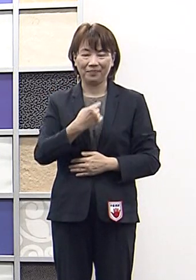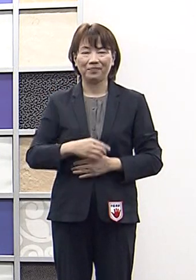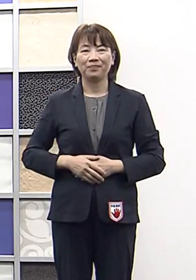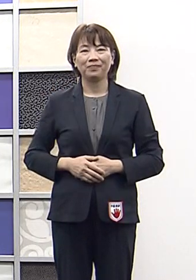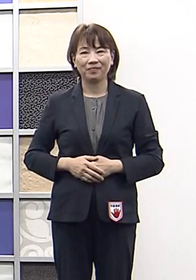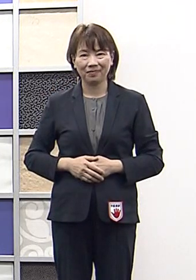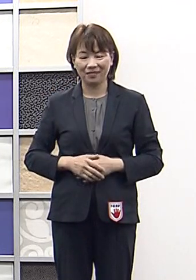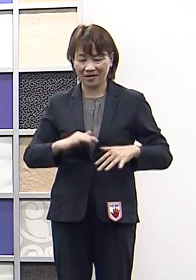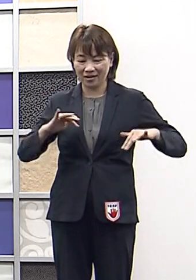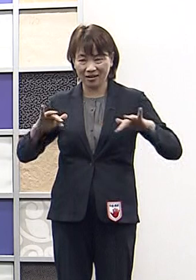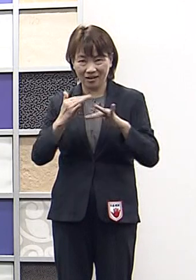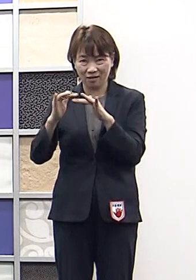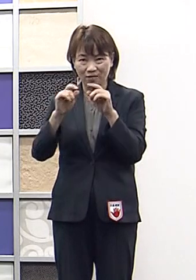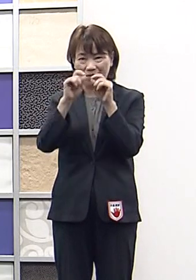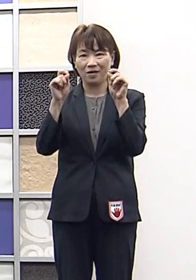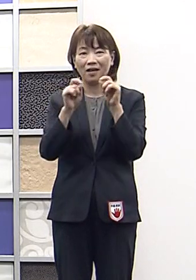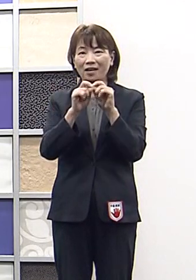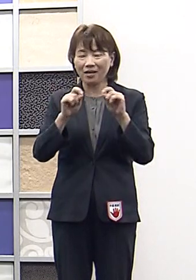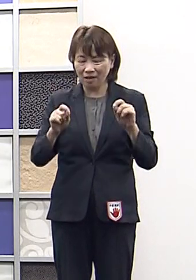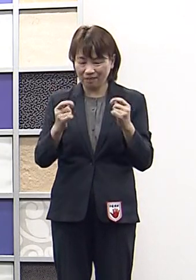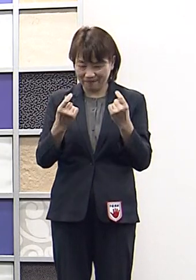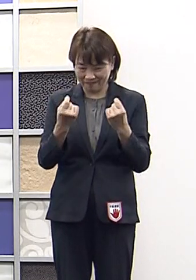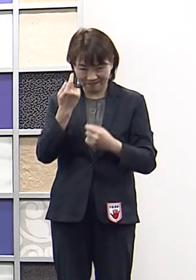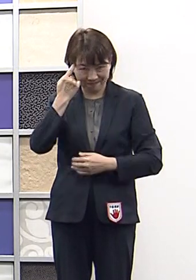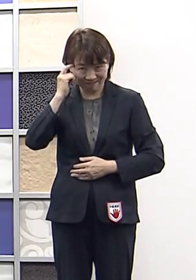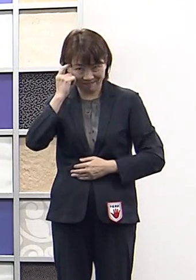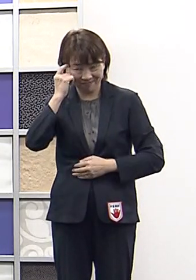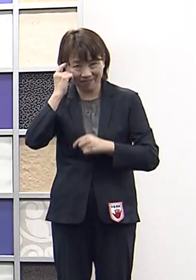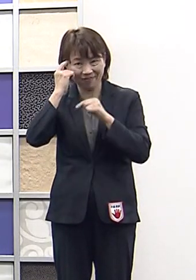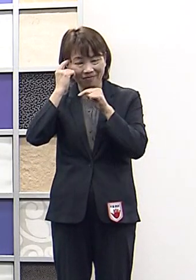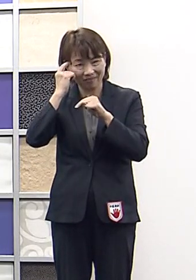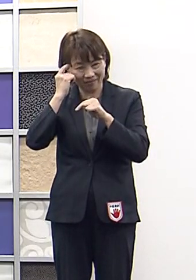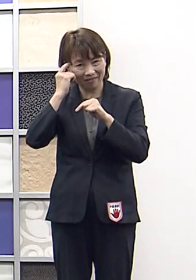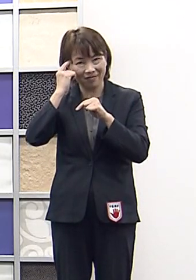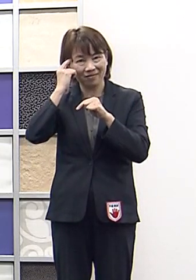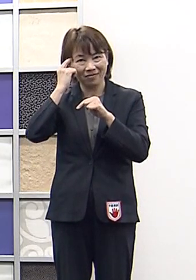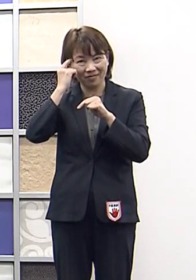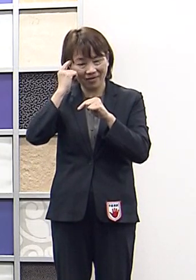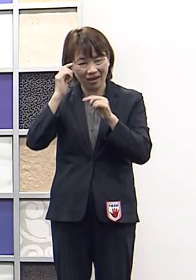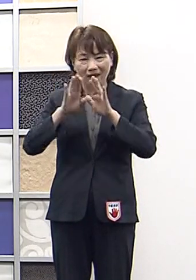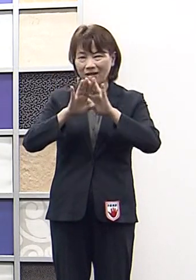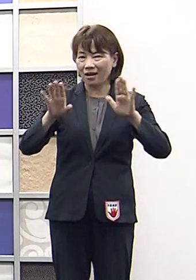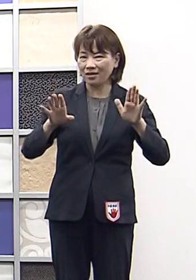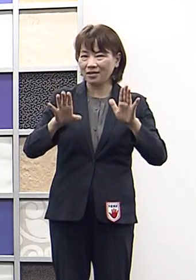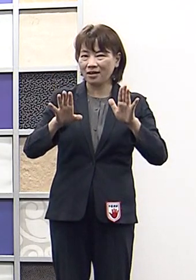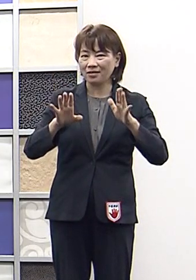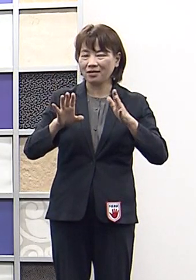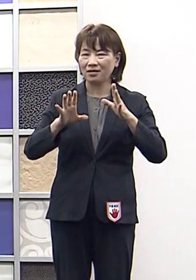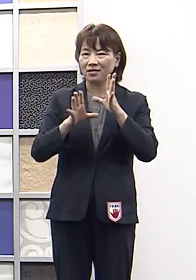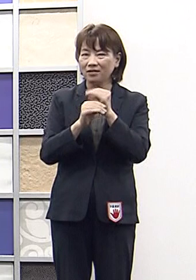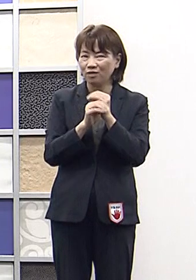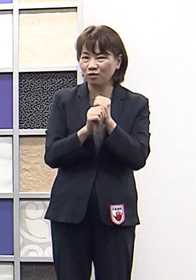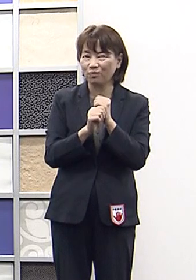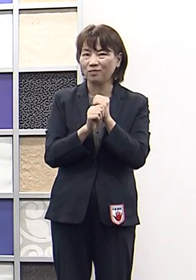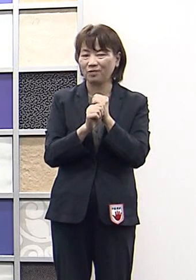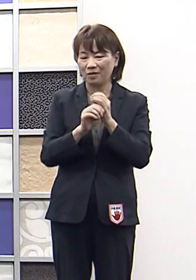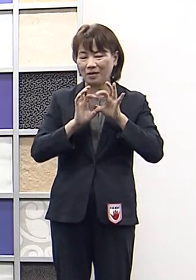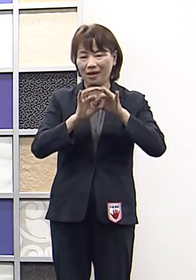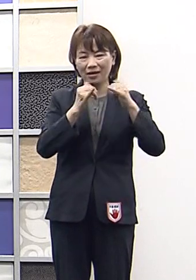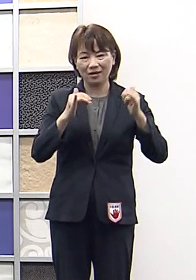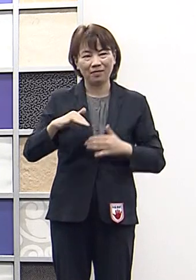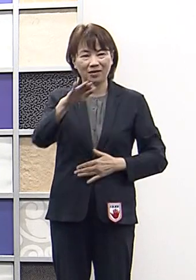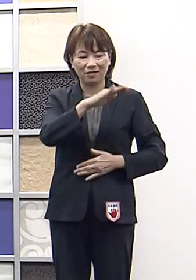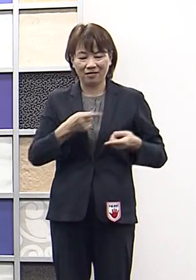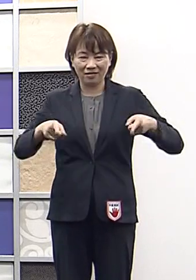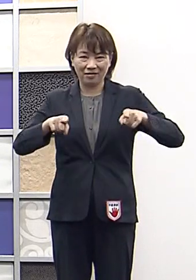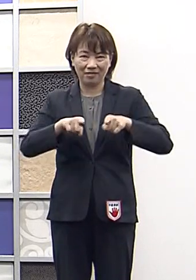議論の結果をですね、しっかり踏まえて、結論、関係者と相談の上ですね、結論を出せればと、思